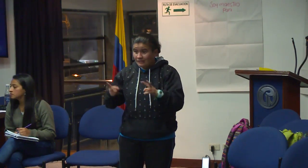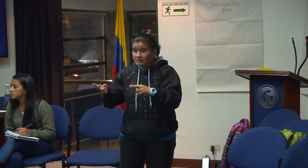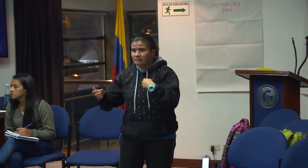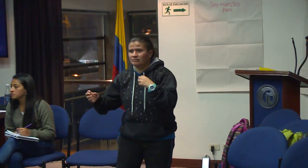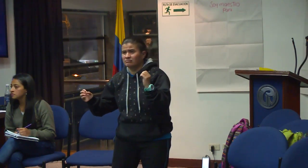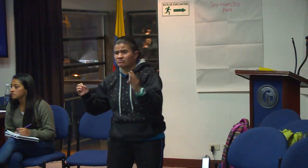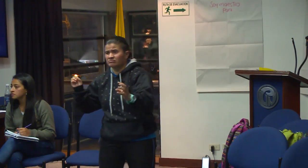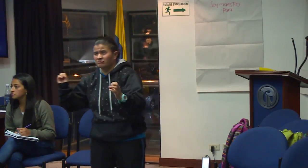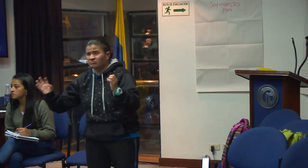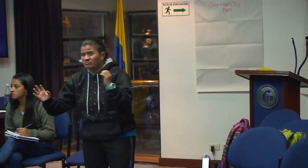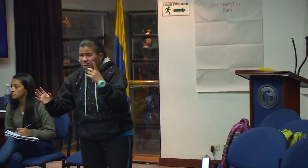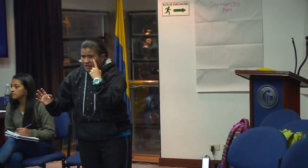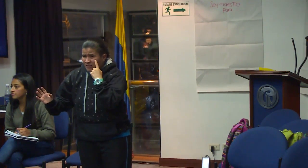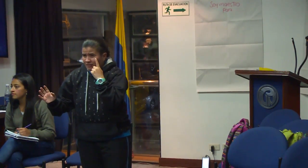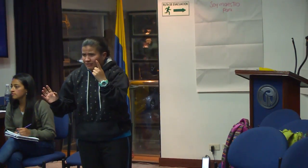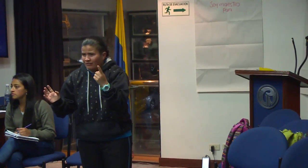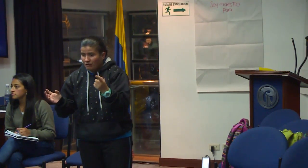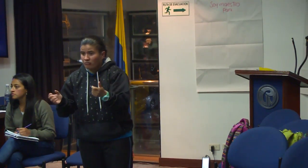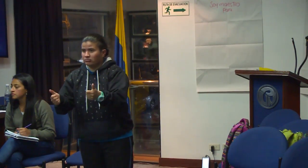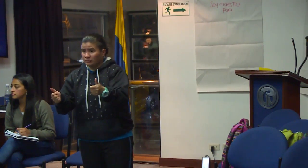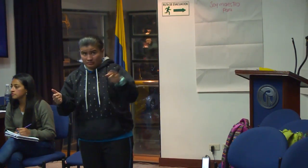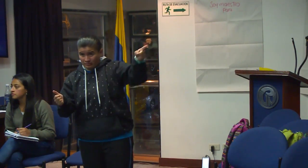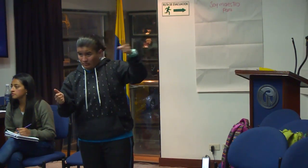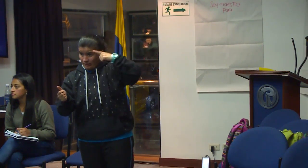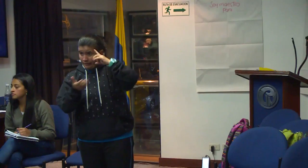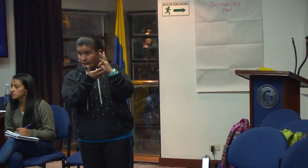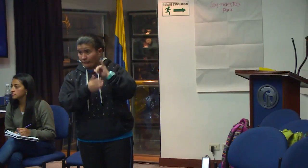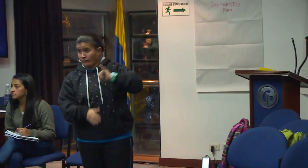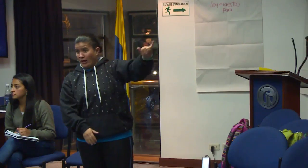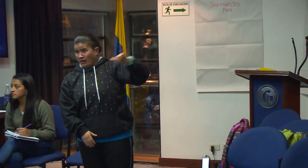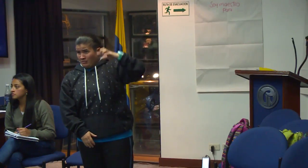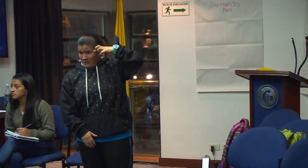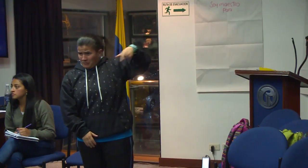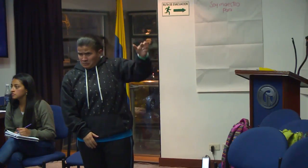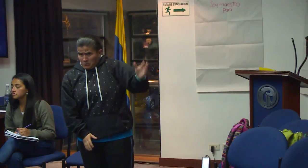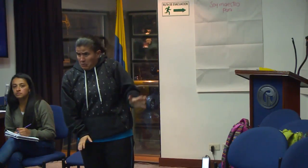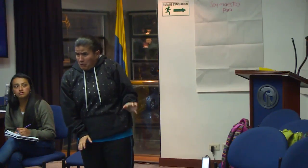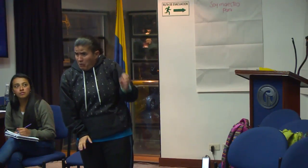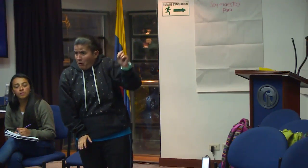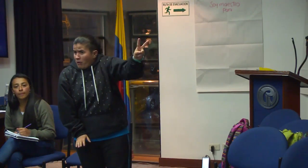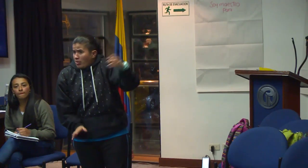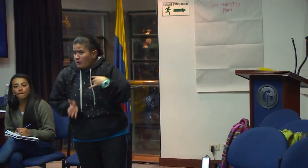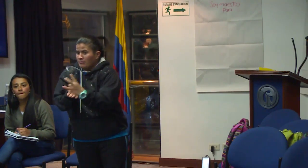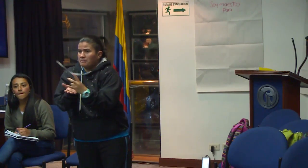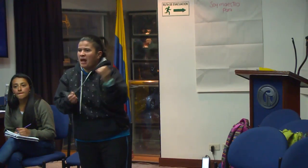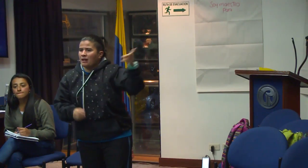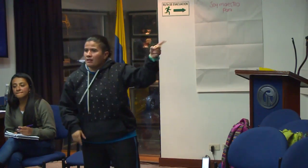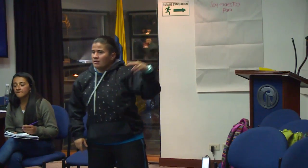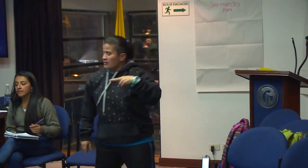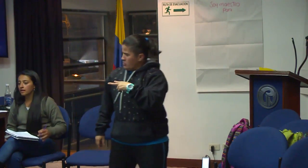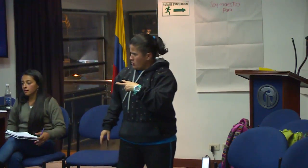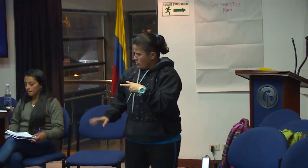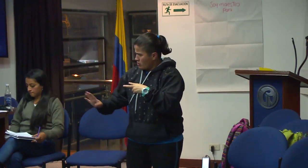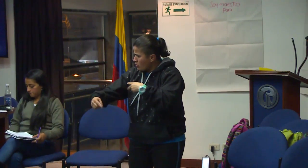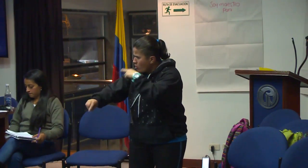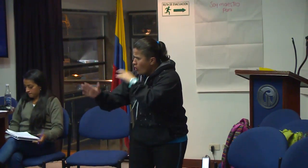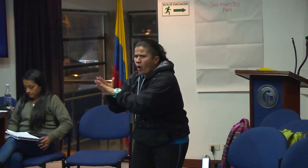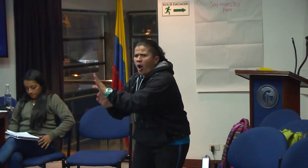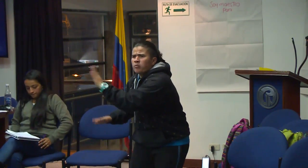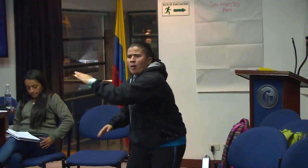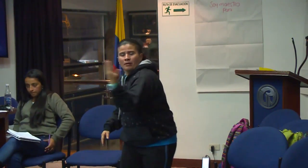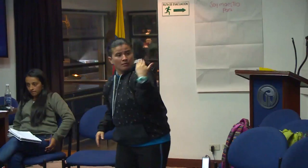ese miedo, no es eso, es como generar estrategias de comunicación, no para que sea como yo, sino